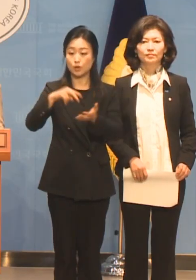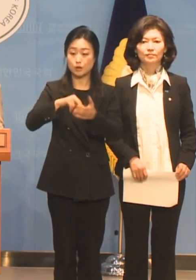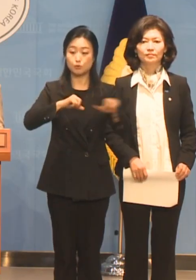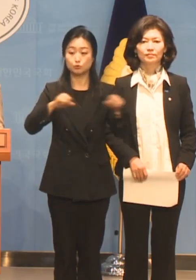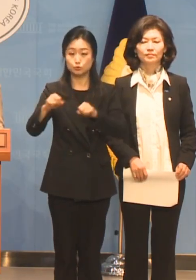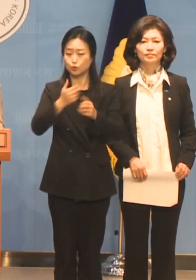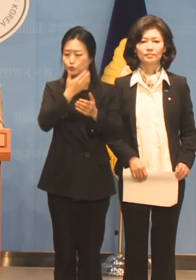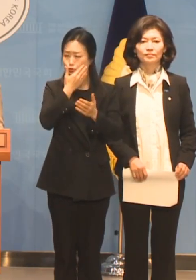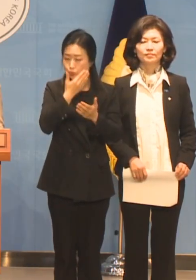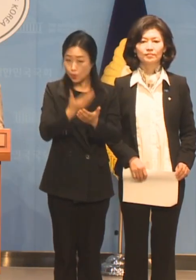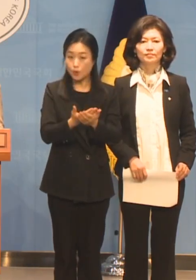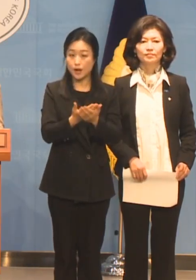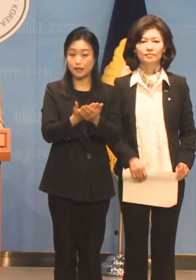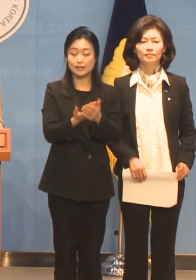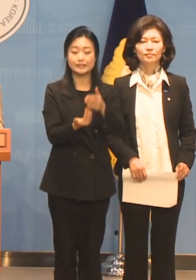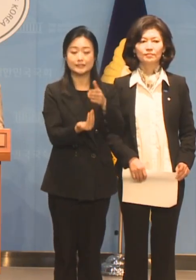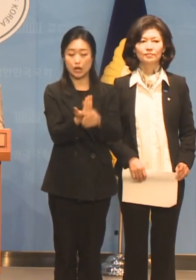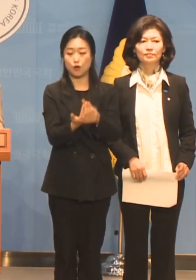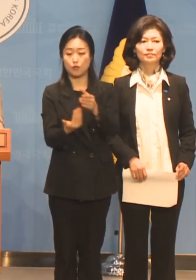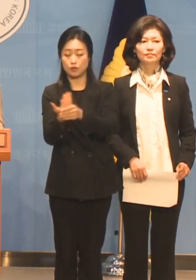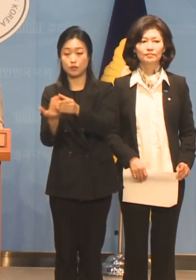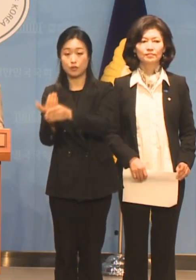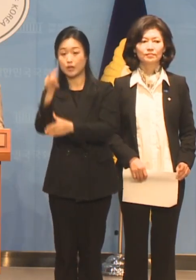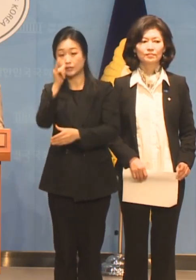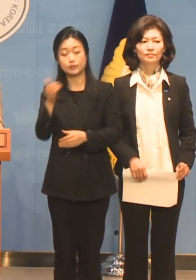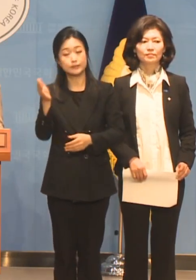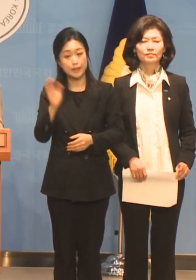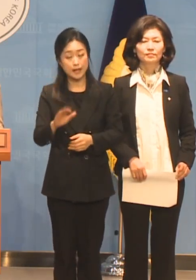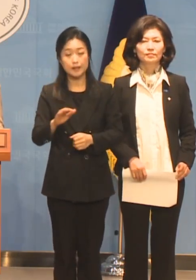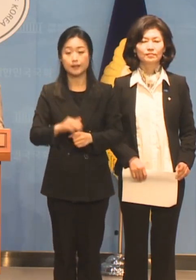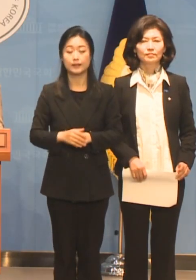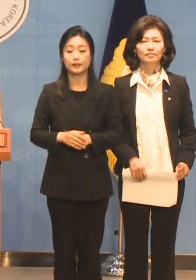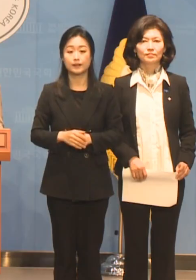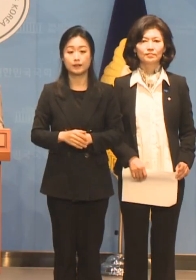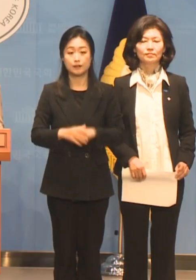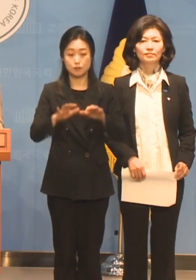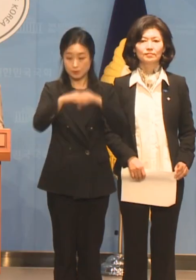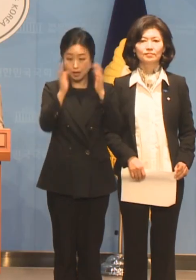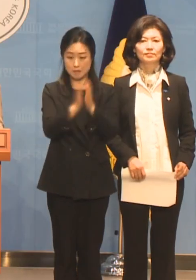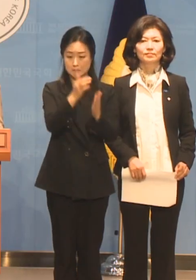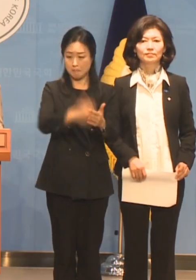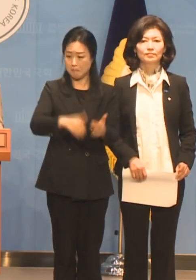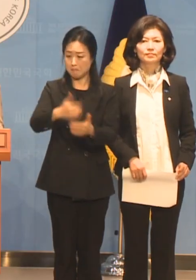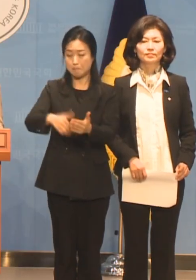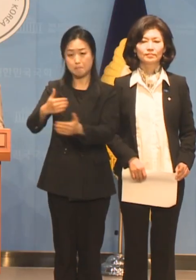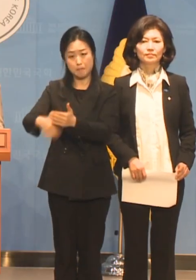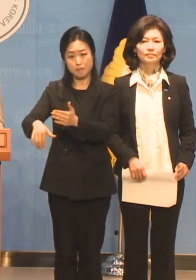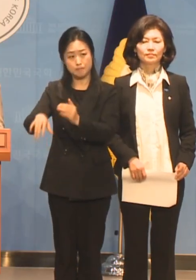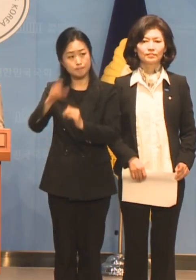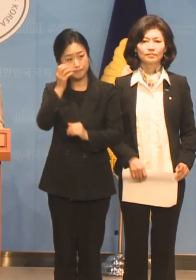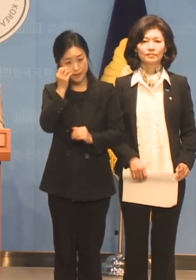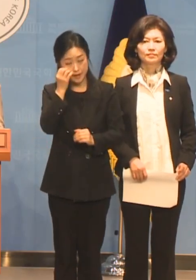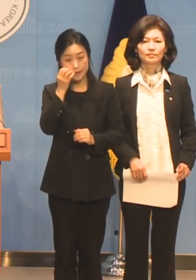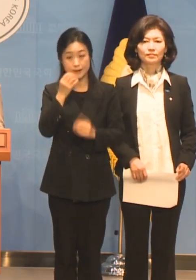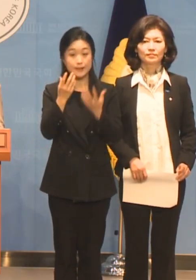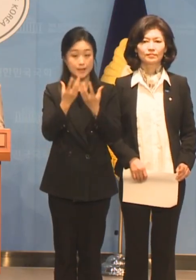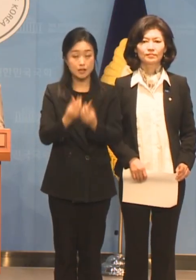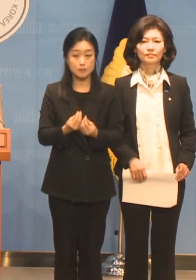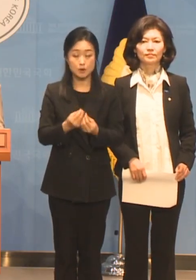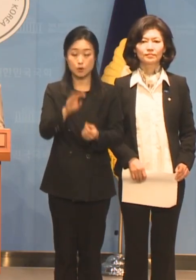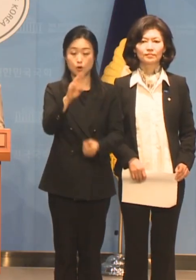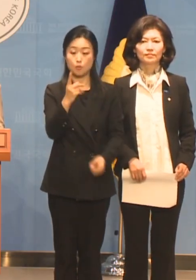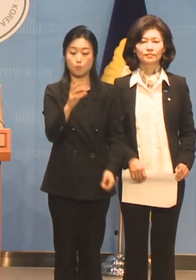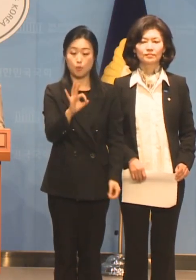독립운동사에서 중요한 위치를 차지하지만 이번 선정에서는 제외되었습니다. 예를 들어